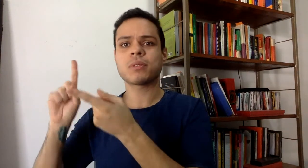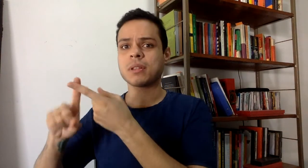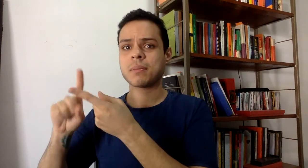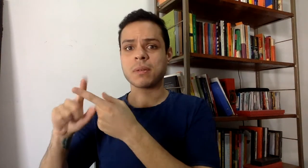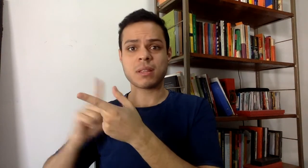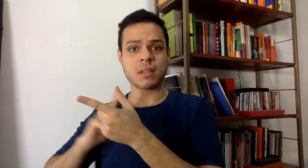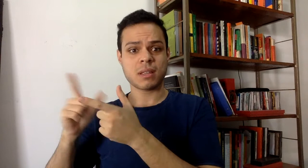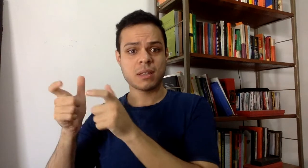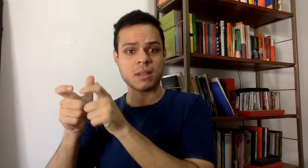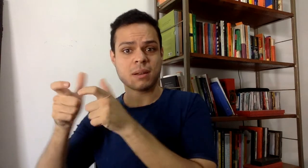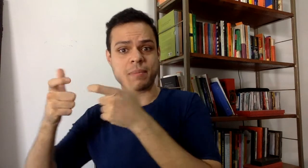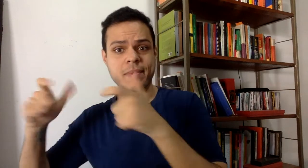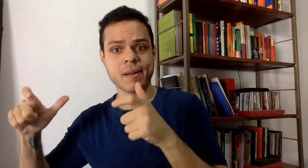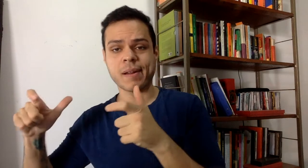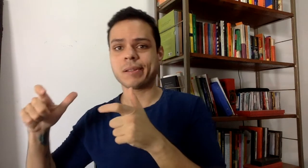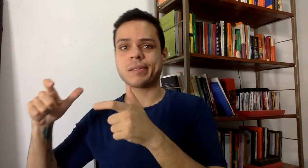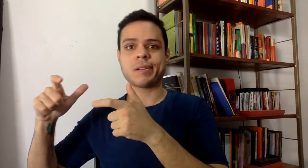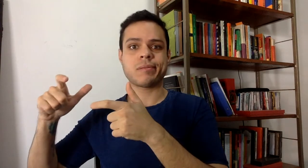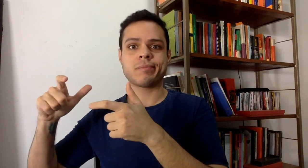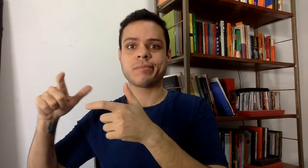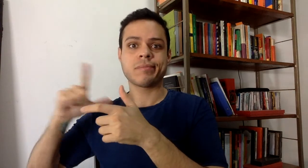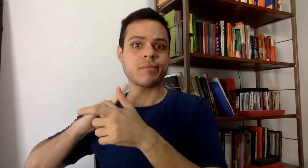análise da gramática, como morfologia,